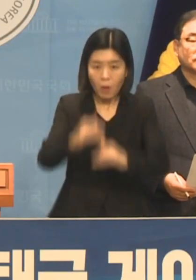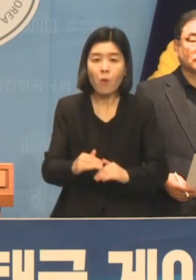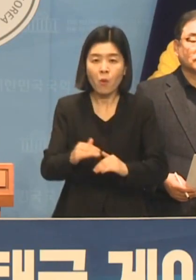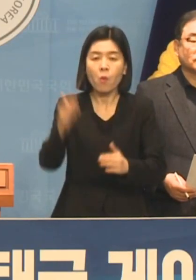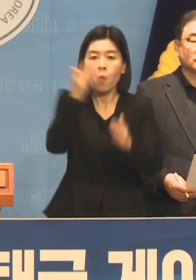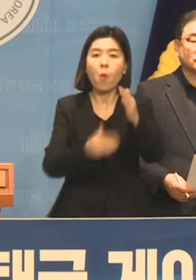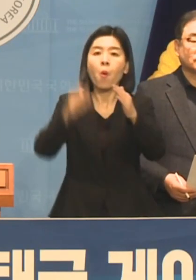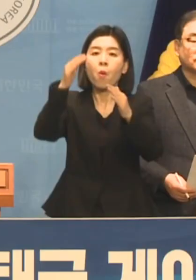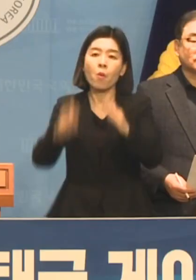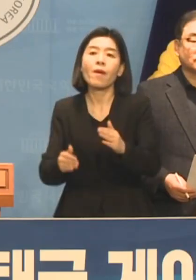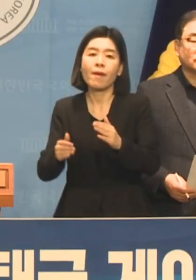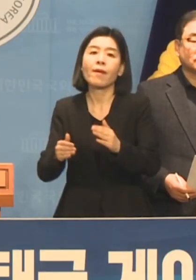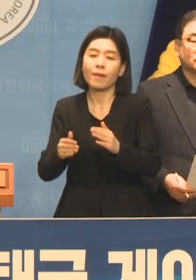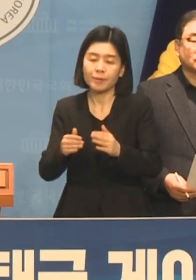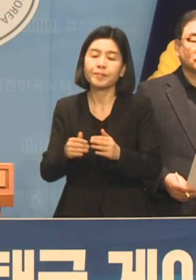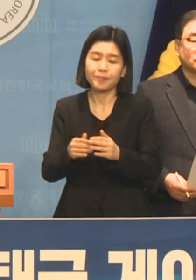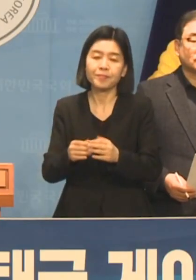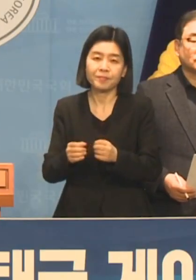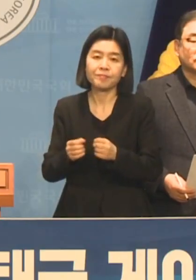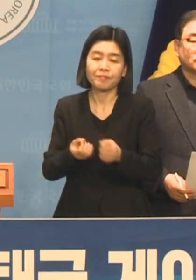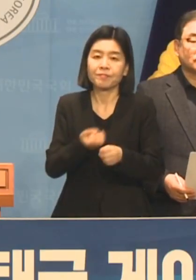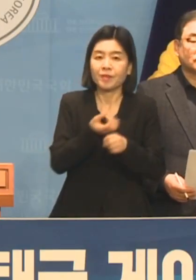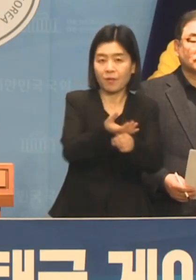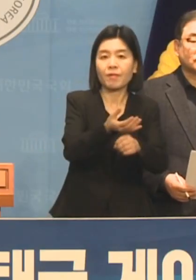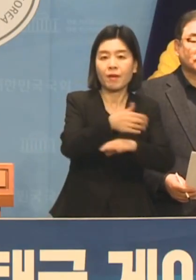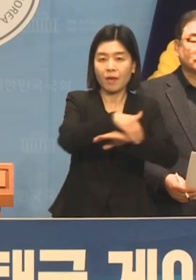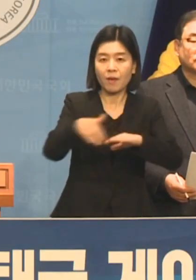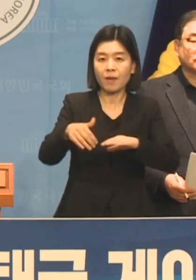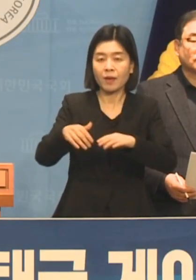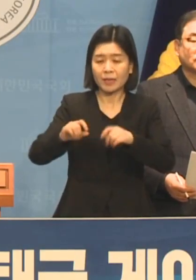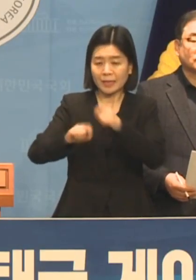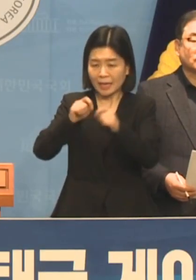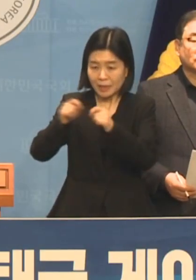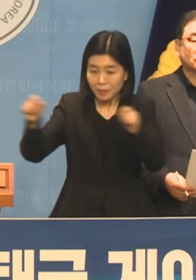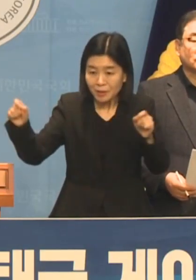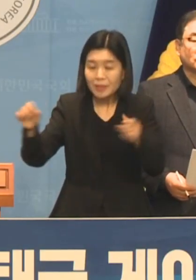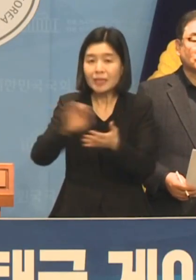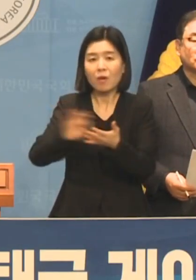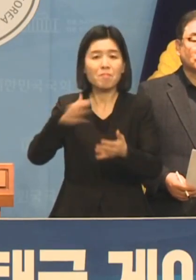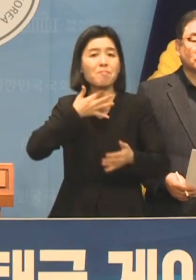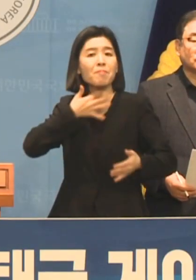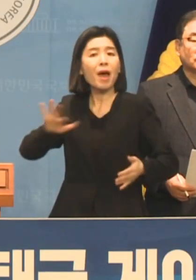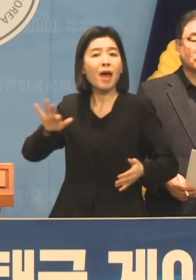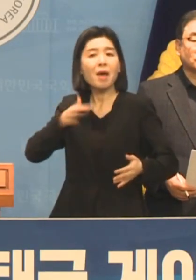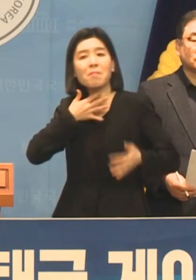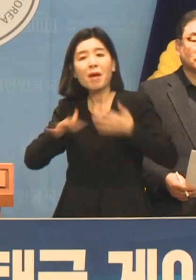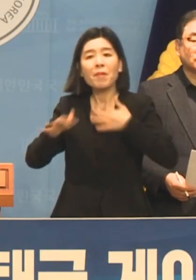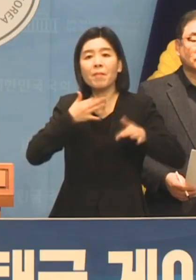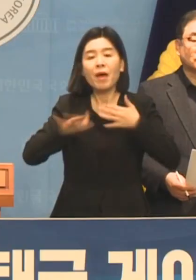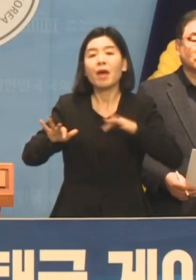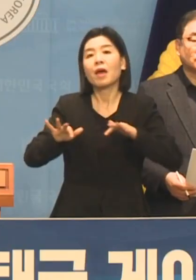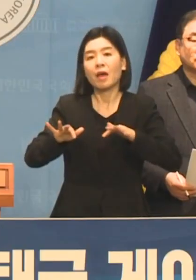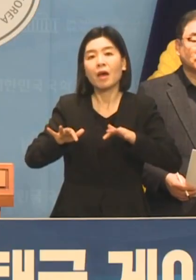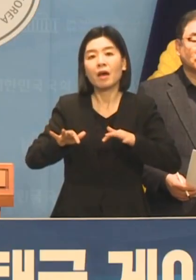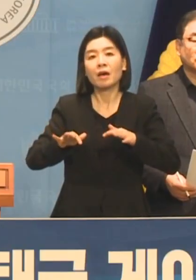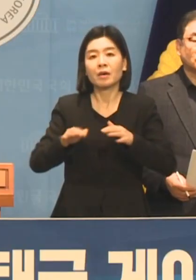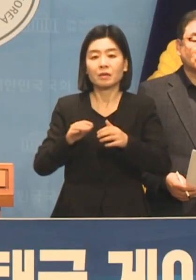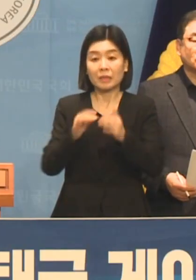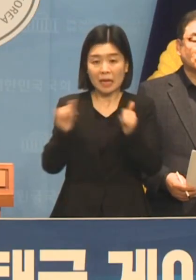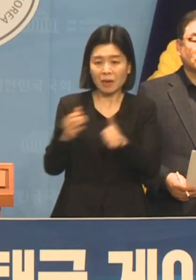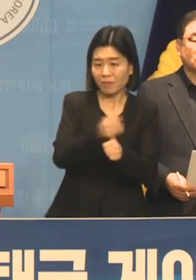공개적으로 전달하도록 하겠습니다. 케이블 타이를 쓰지 않았다고 문을 잠그는 용으로 쓰였다고